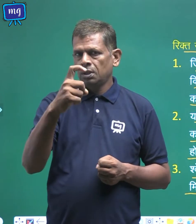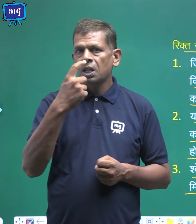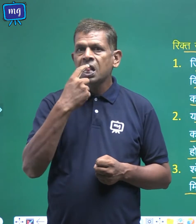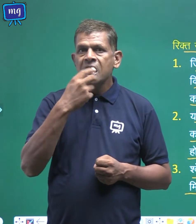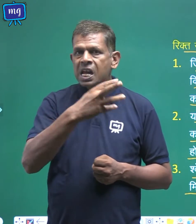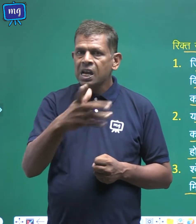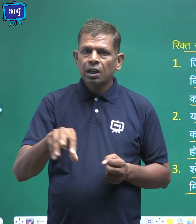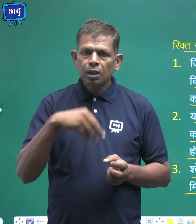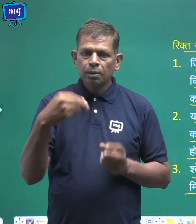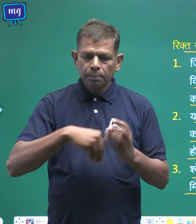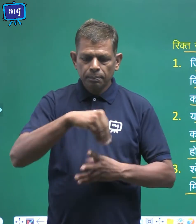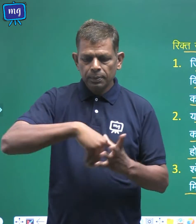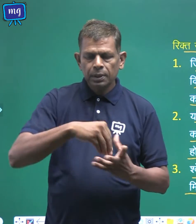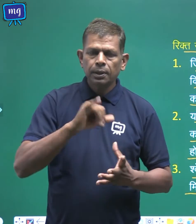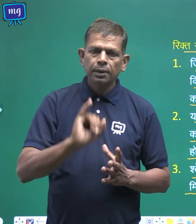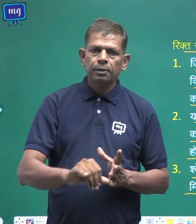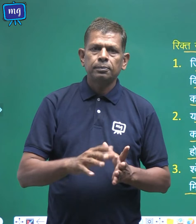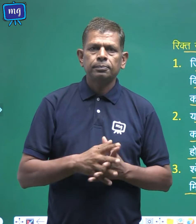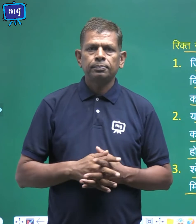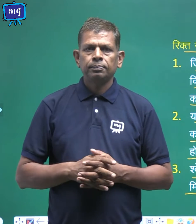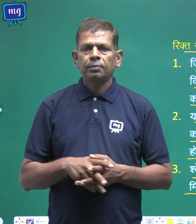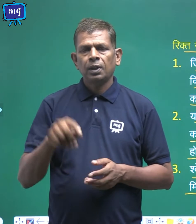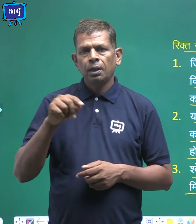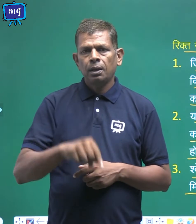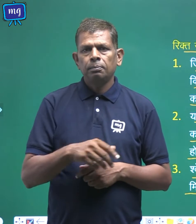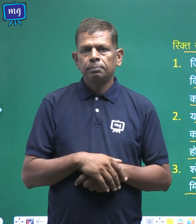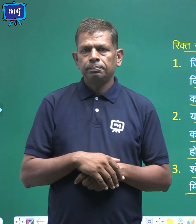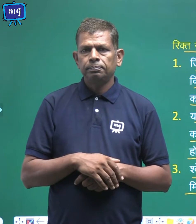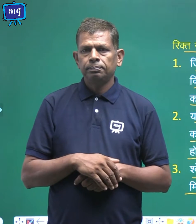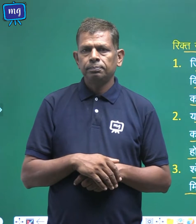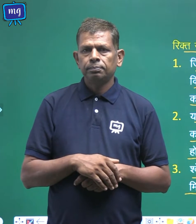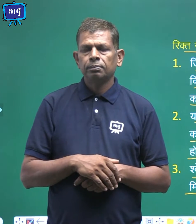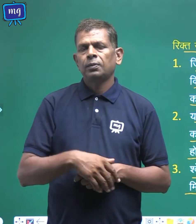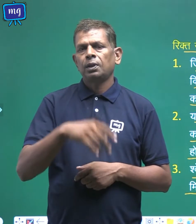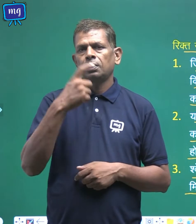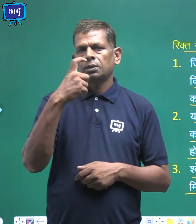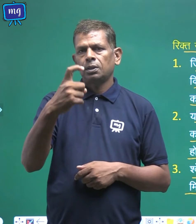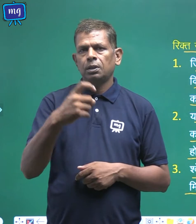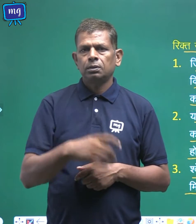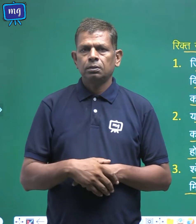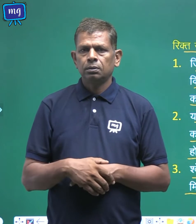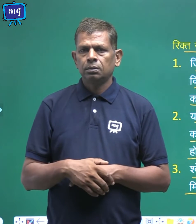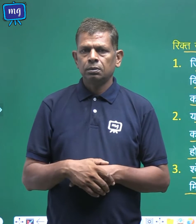का मिश्रण है। यहाँ हम लिखेंगे 7।